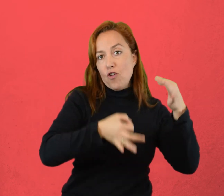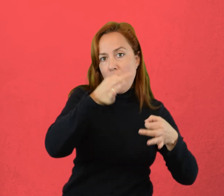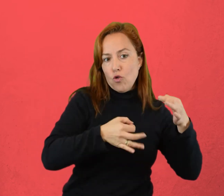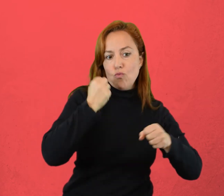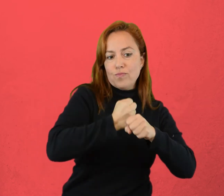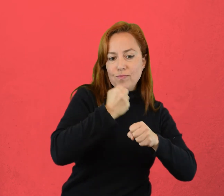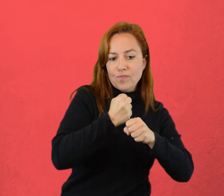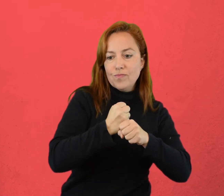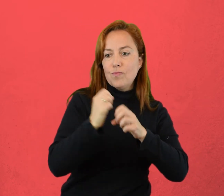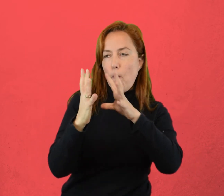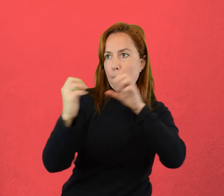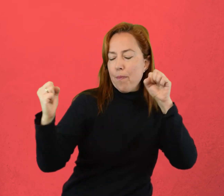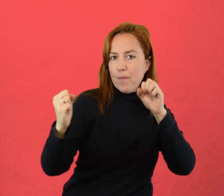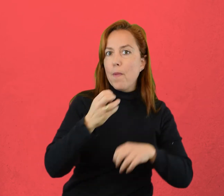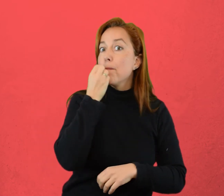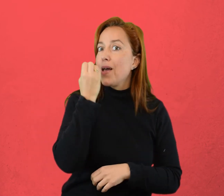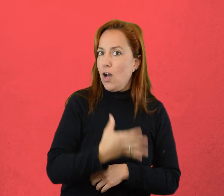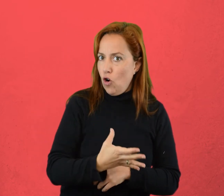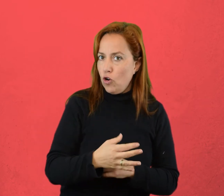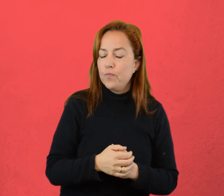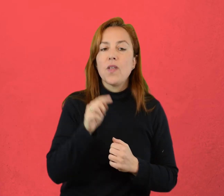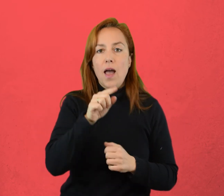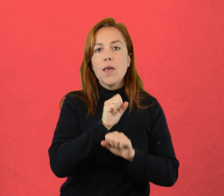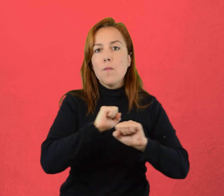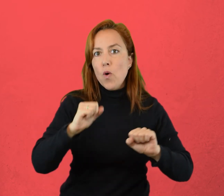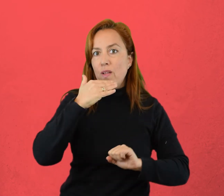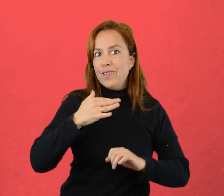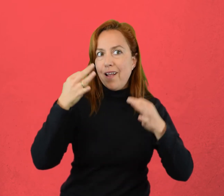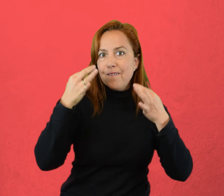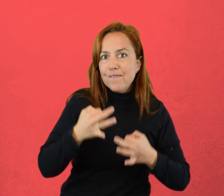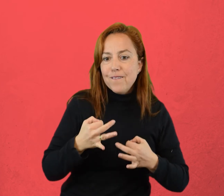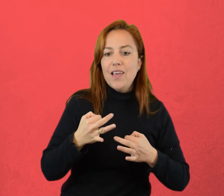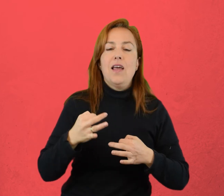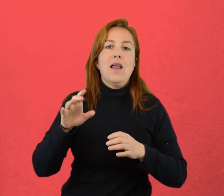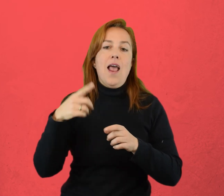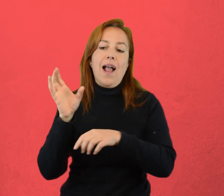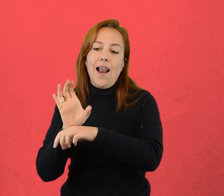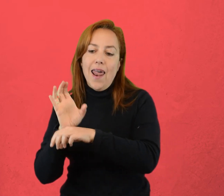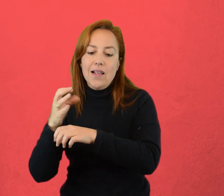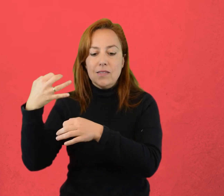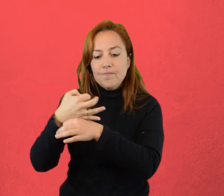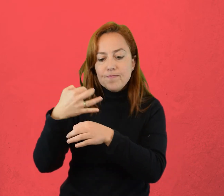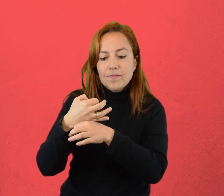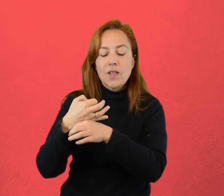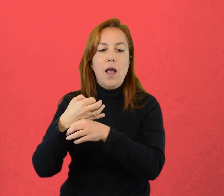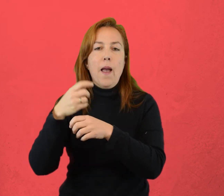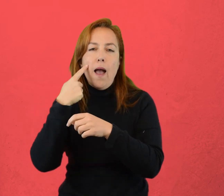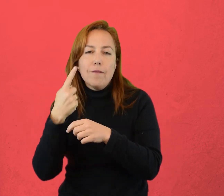las exigencias y retos que les imponen los problemas químicos la química como